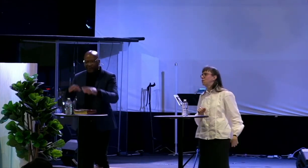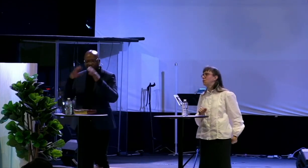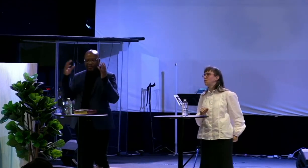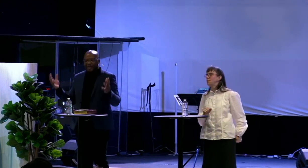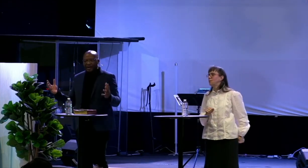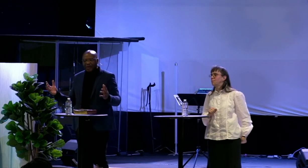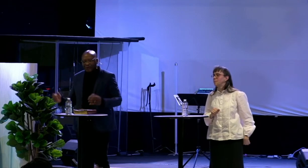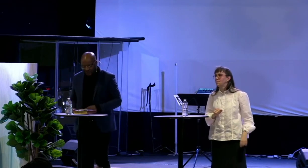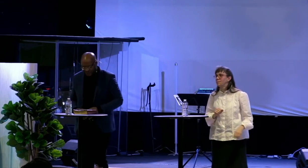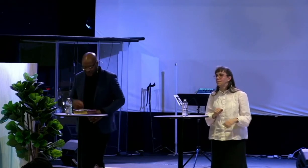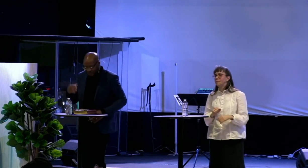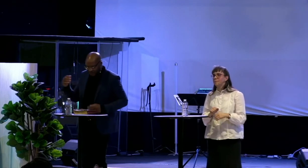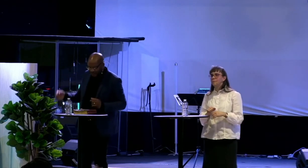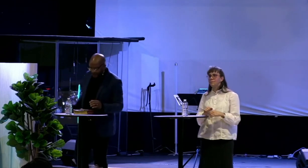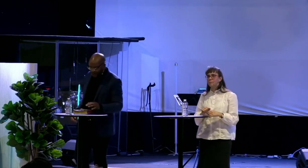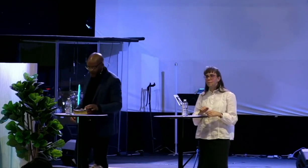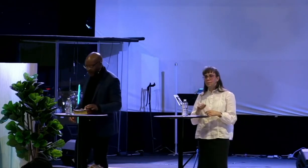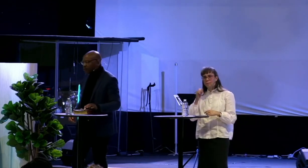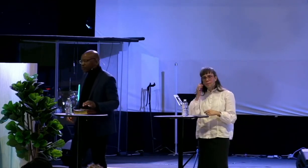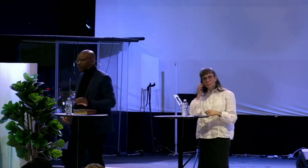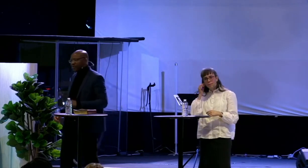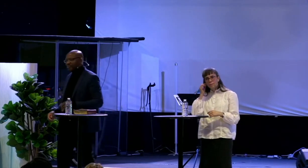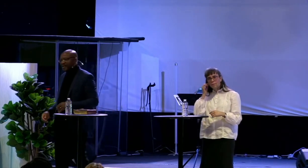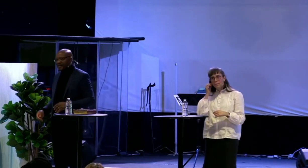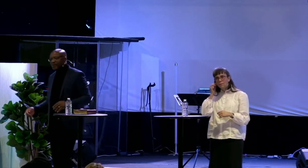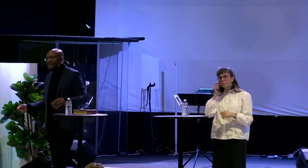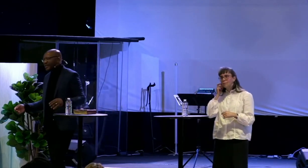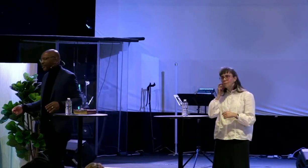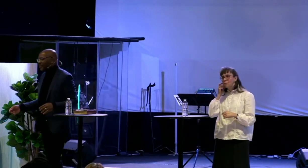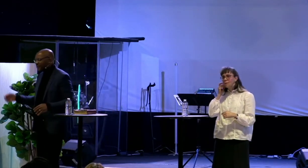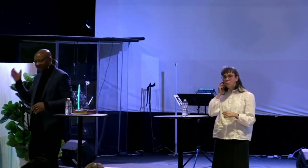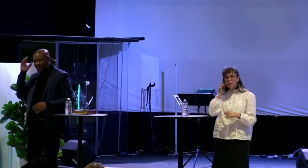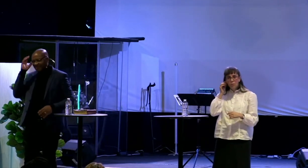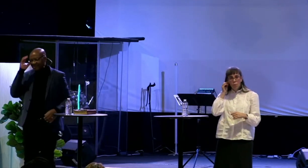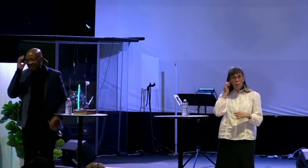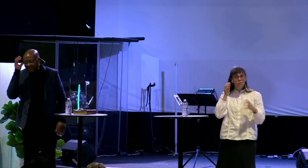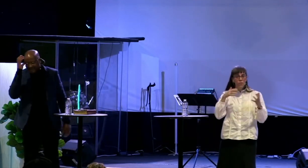Mais parfois, quand on est dans la confusion, quand on est dans les combats, on se demande, mais elle est où cette espérance?